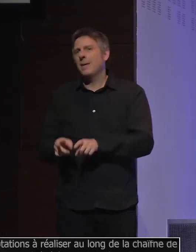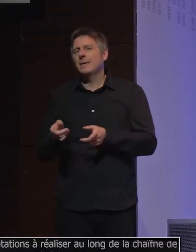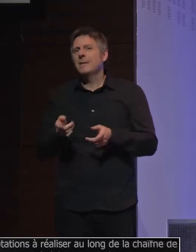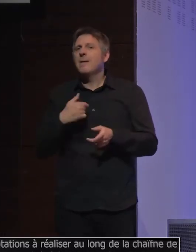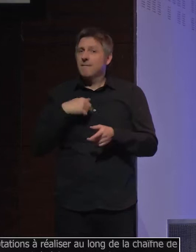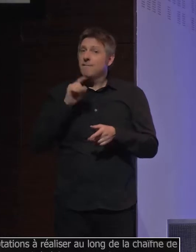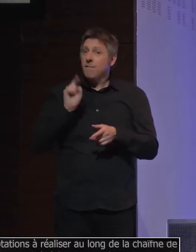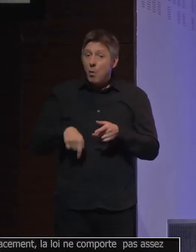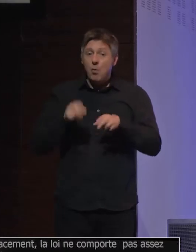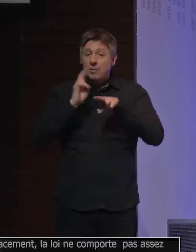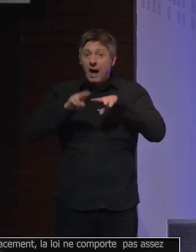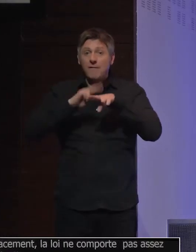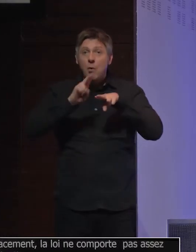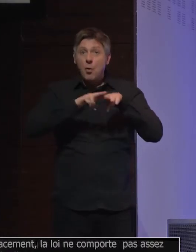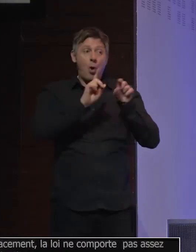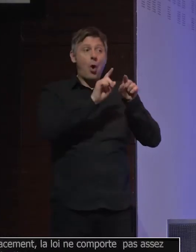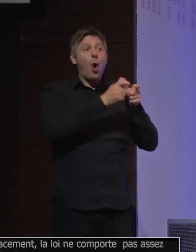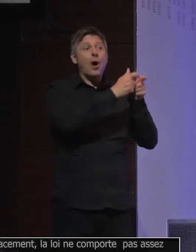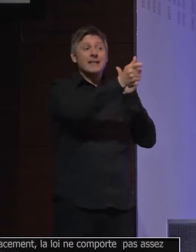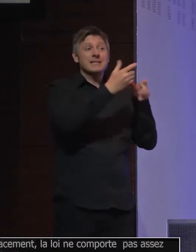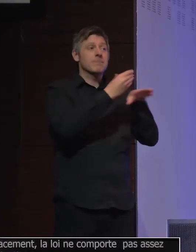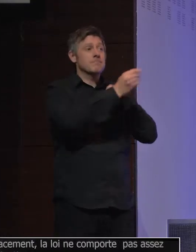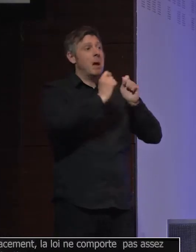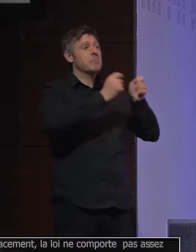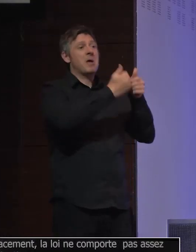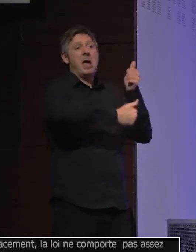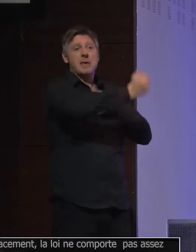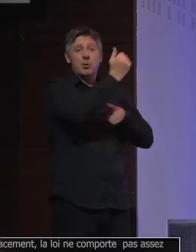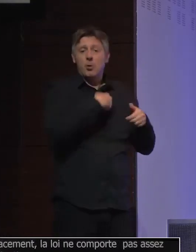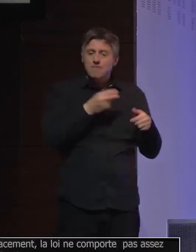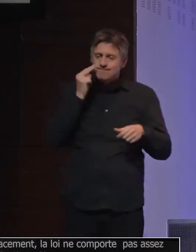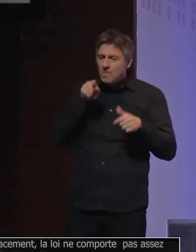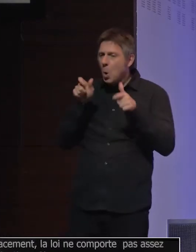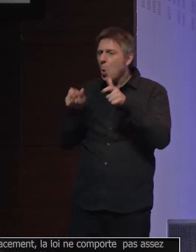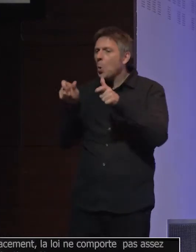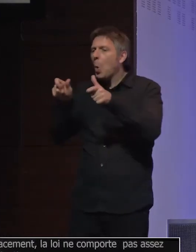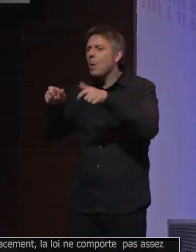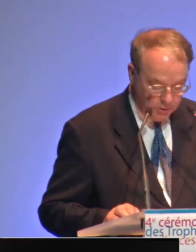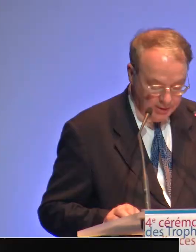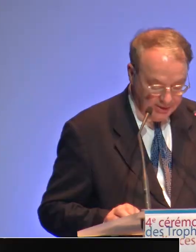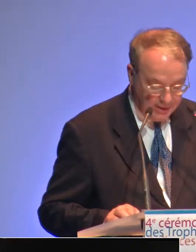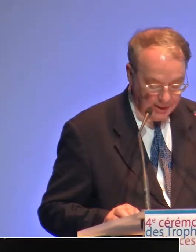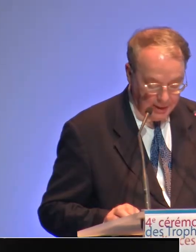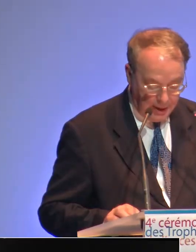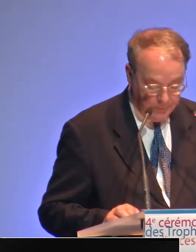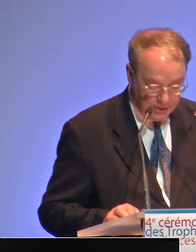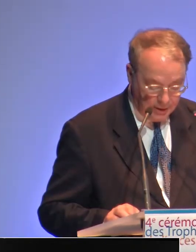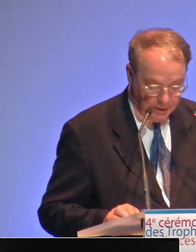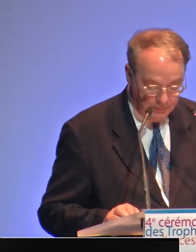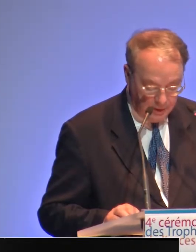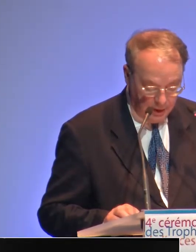le suivi régulier des travaux par des organismes indépendants soit assorti d'une effectivité accrue,